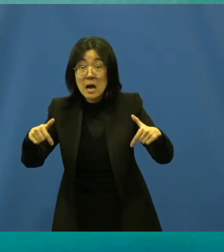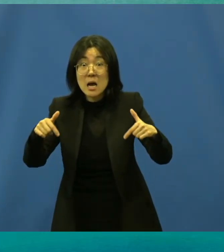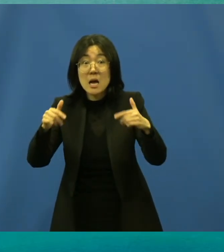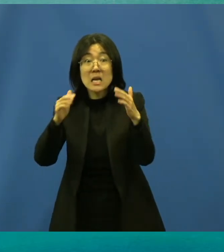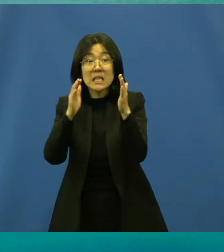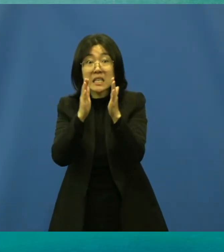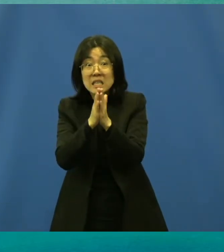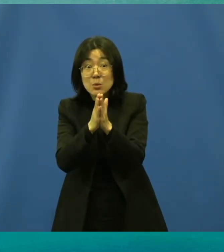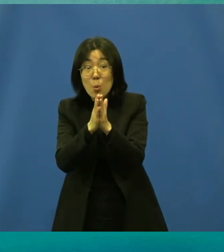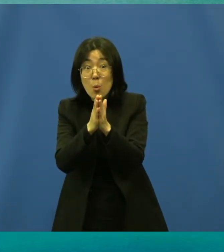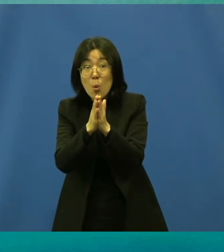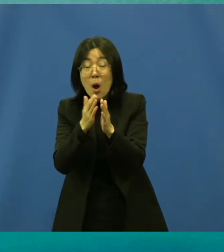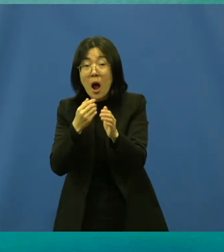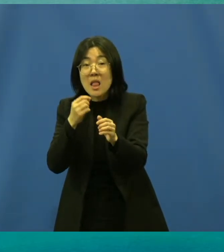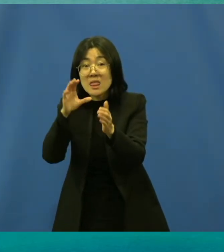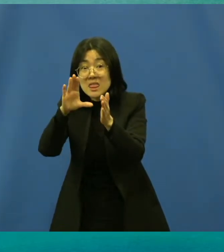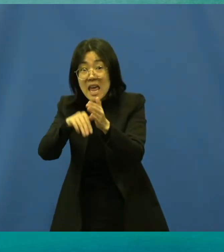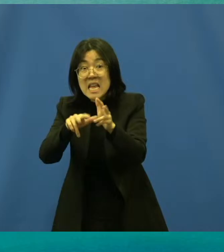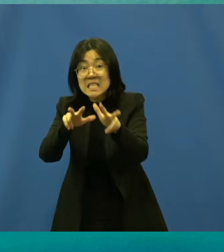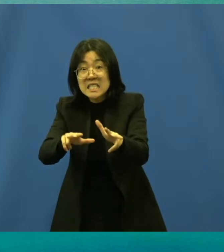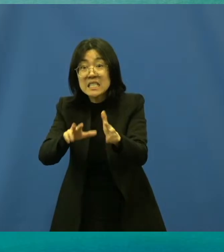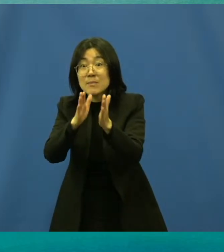됩니다.